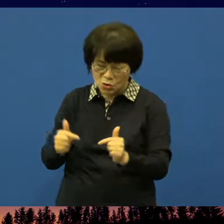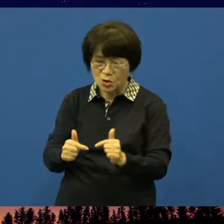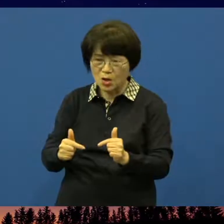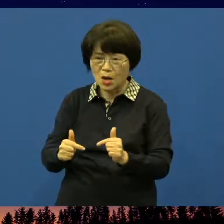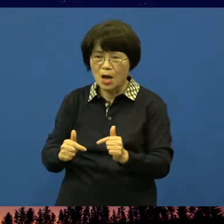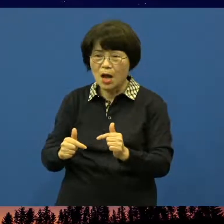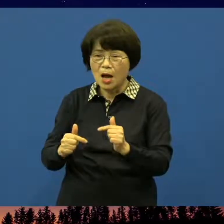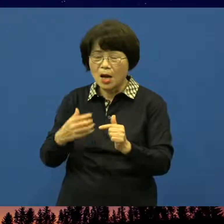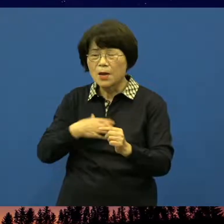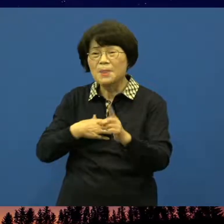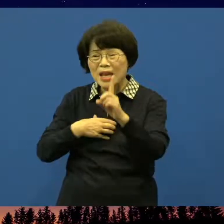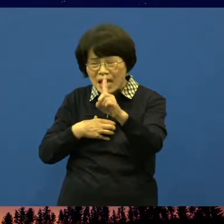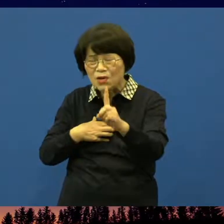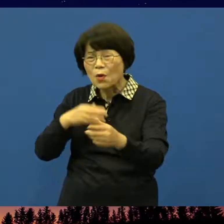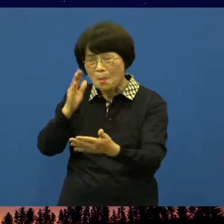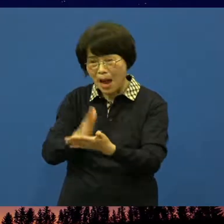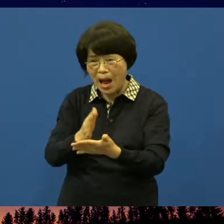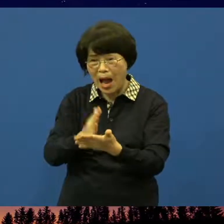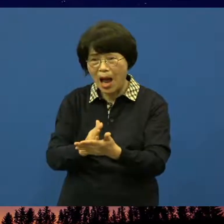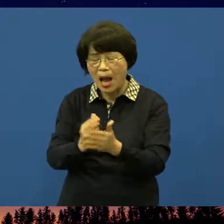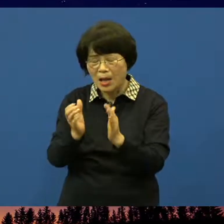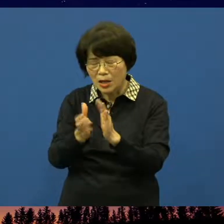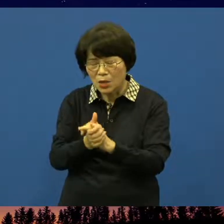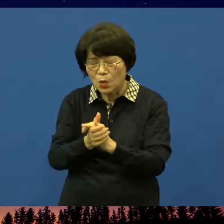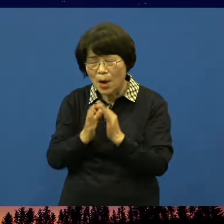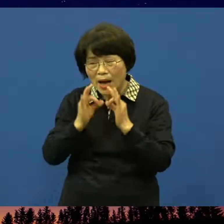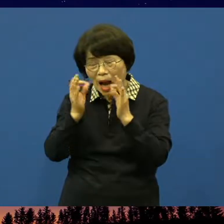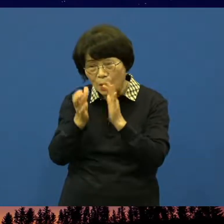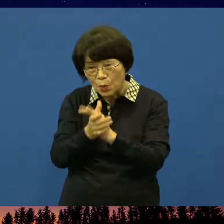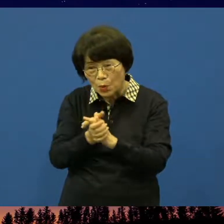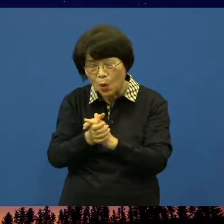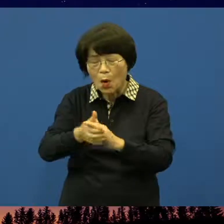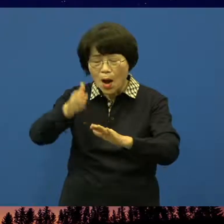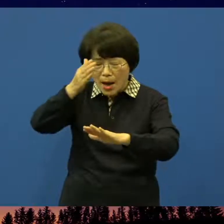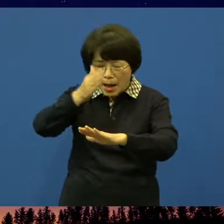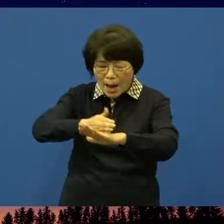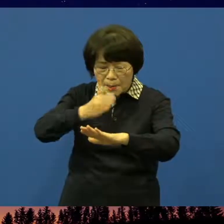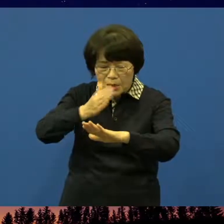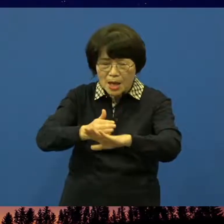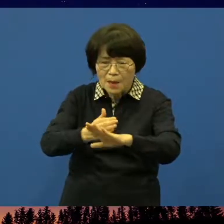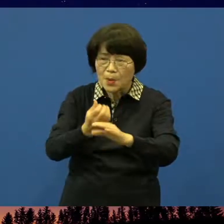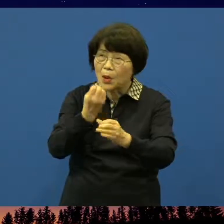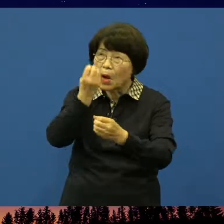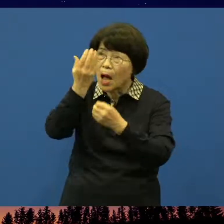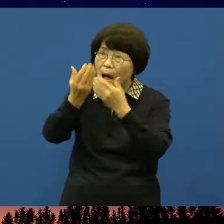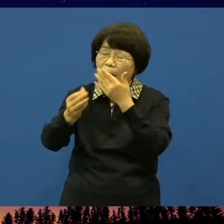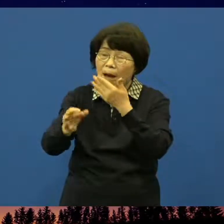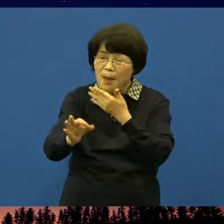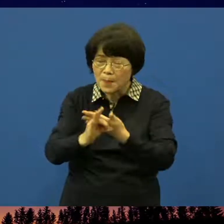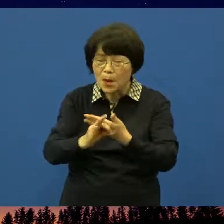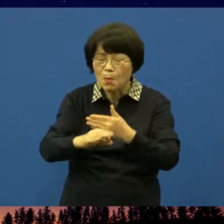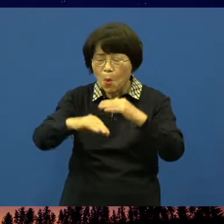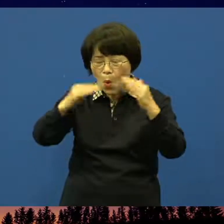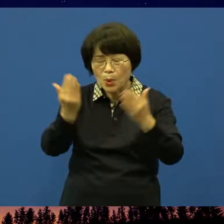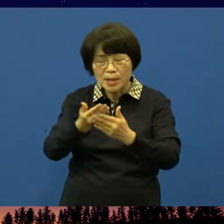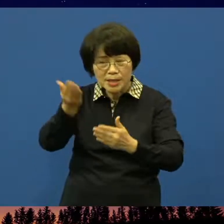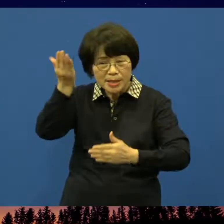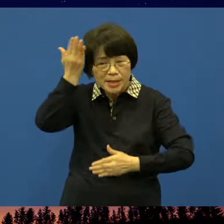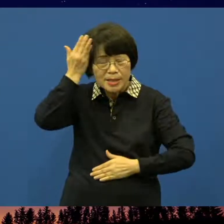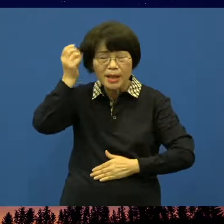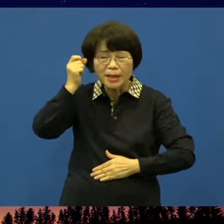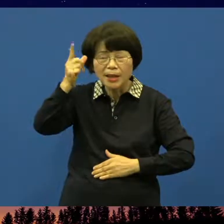염려하지 말라. 다만 기도와 간구로 너희 구할 것을 감사함으로 하나님께 아뢰라. 그리하면 모든 지각에 뛰어난